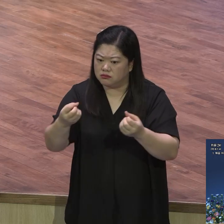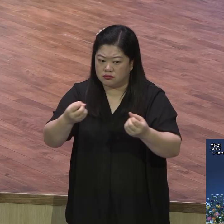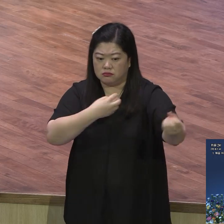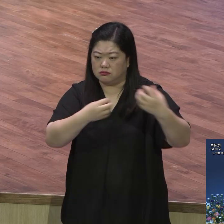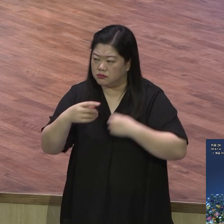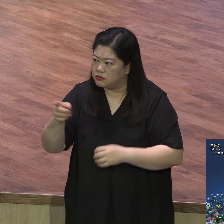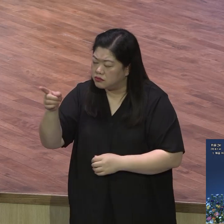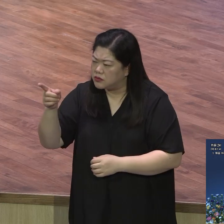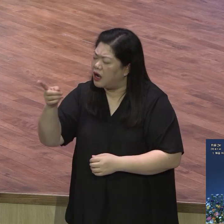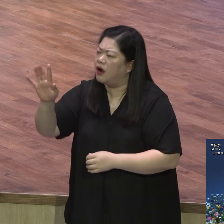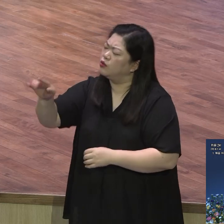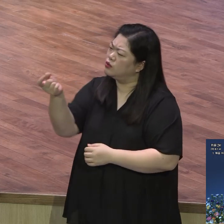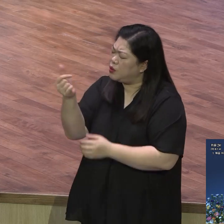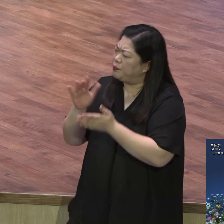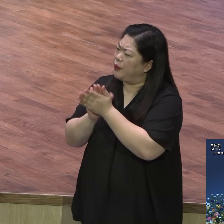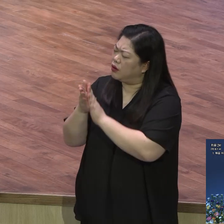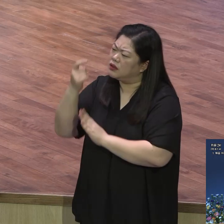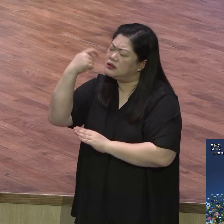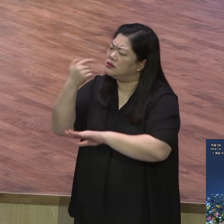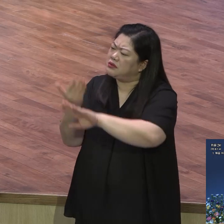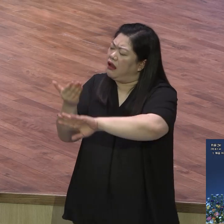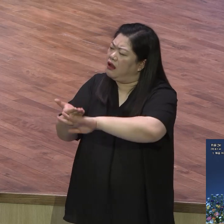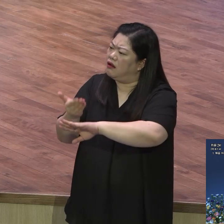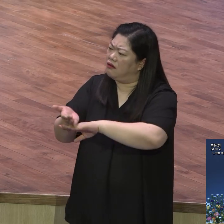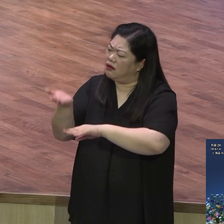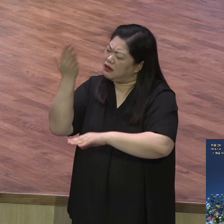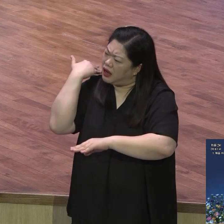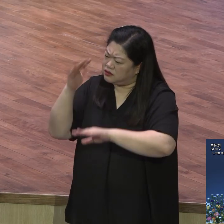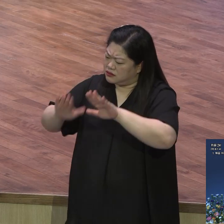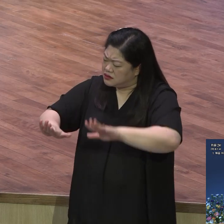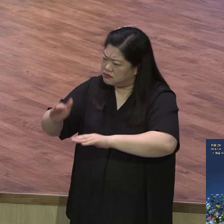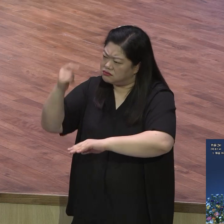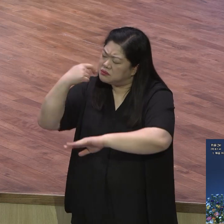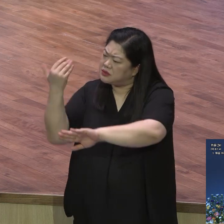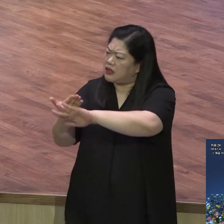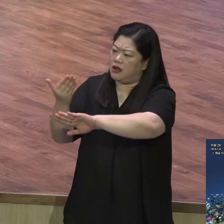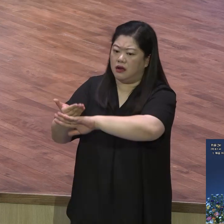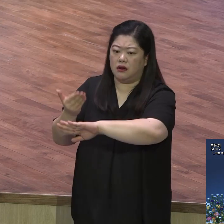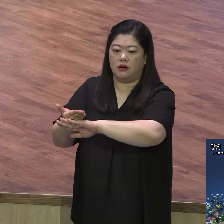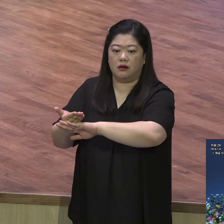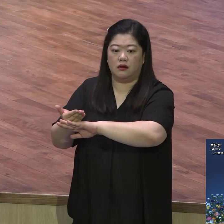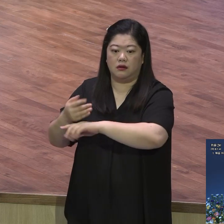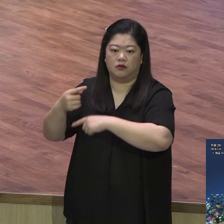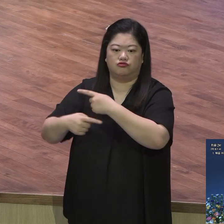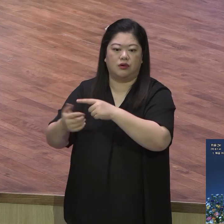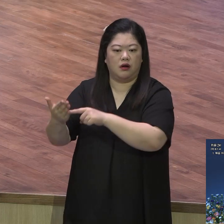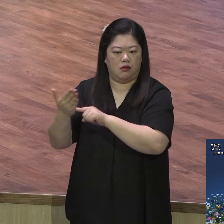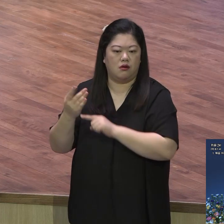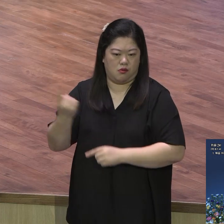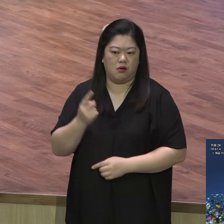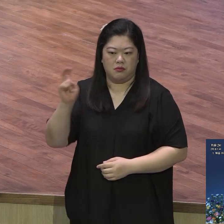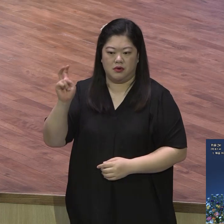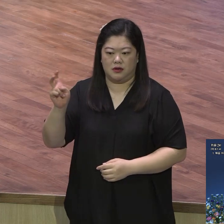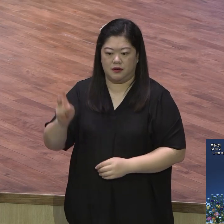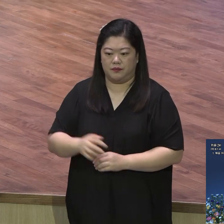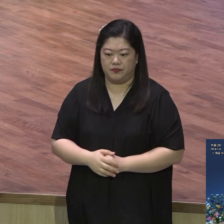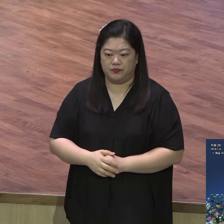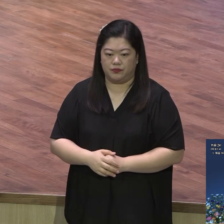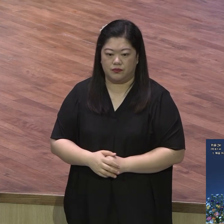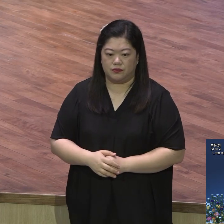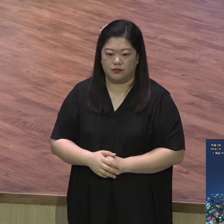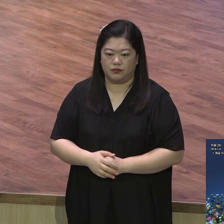완전히 말이 달라. 행동이 달라. 성격이 바뀌었어요. 체질이 바뀌었어요. 완전히 바뀌었어요. 그렇게 싸움